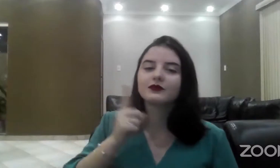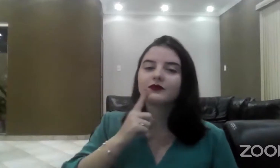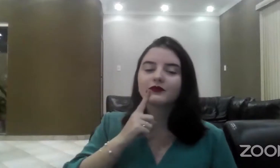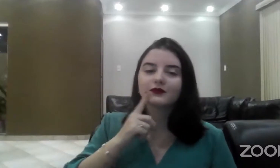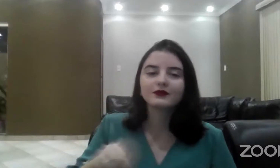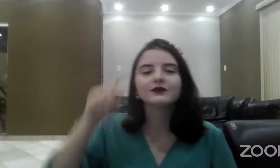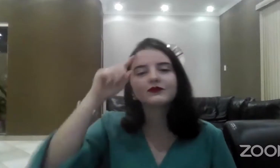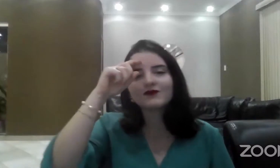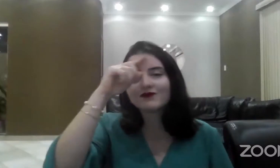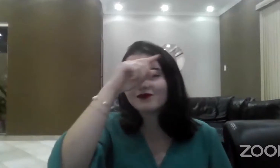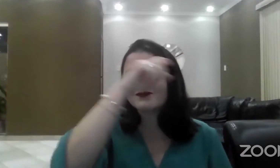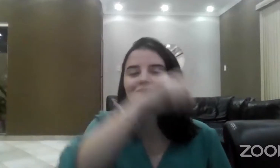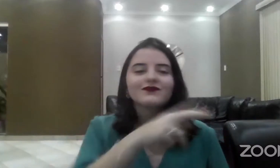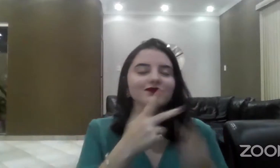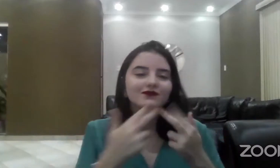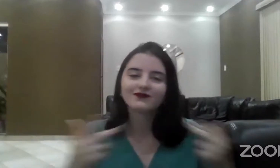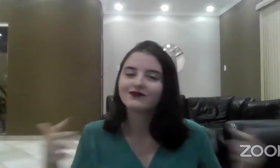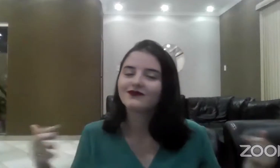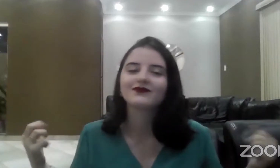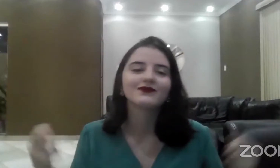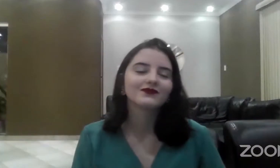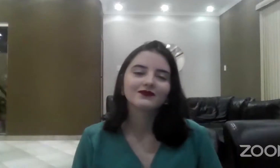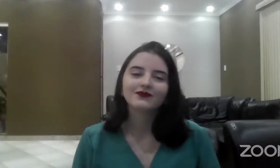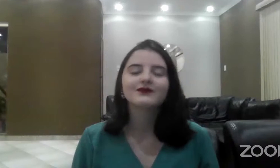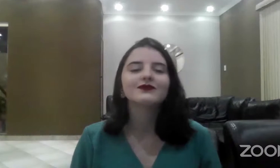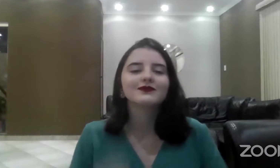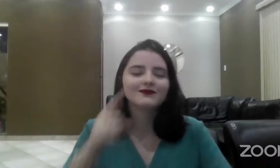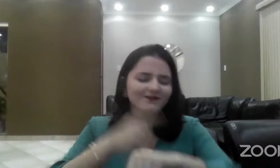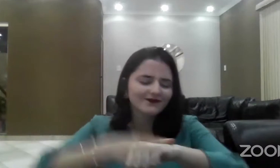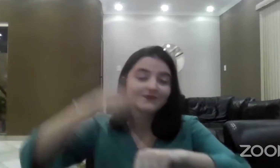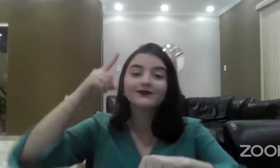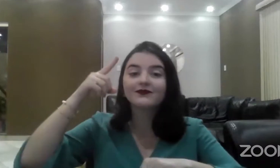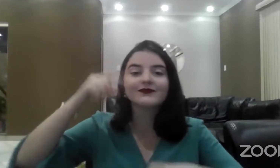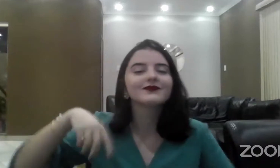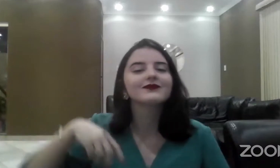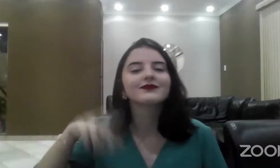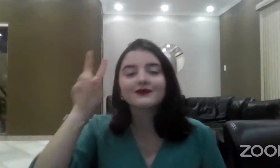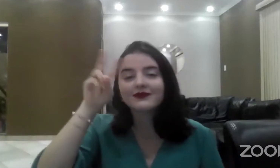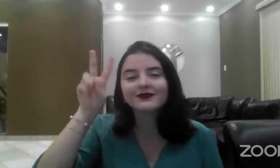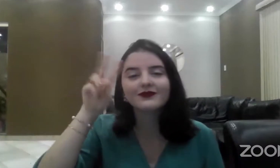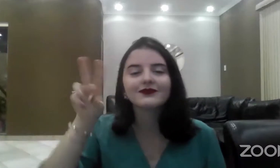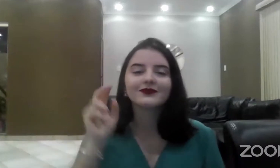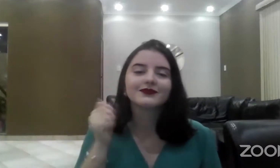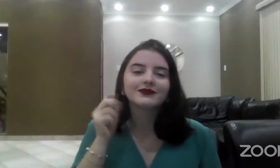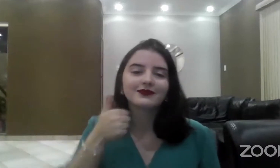a vida do surdo, suas dificuldades e várias outras coisas. E na hora, eu